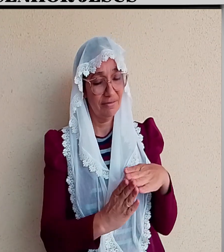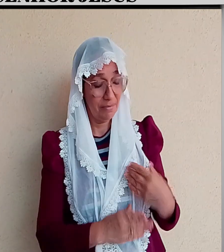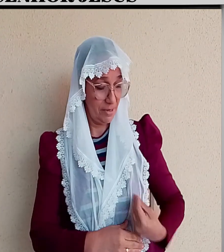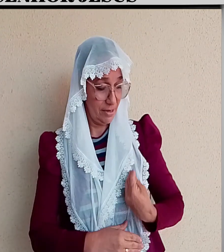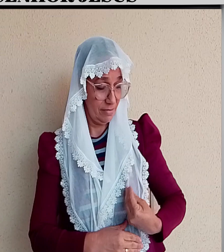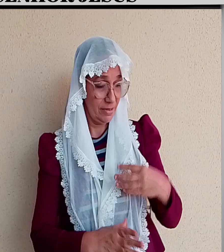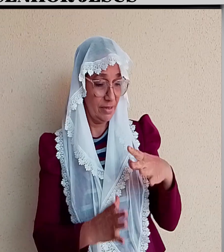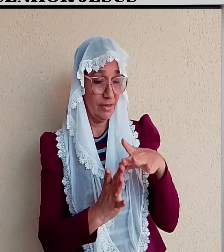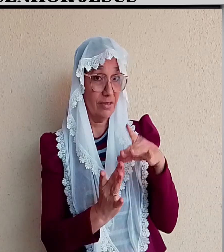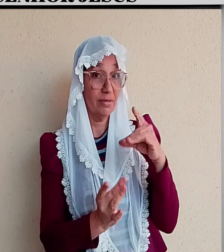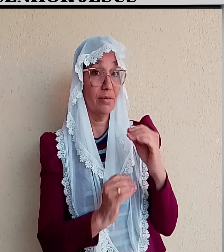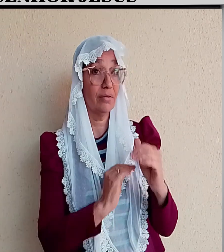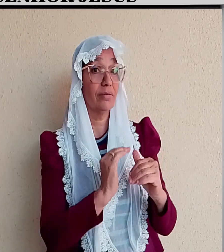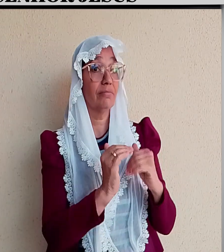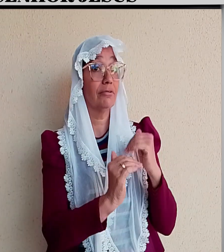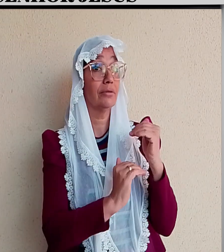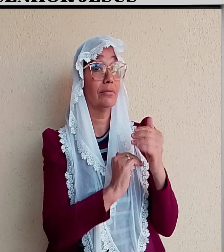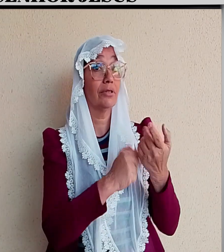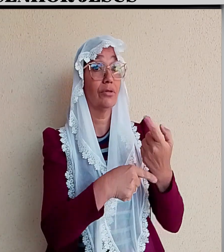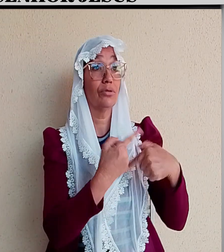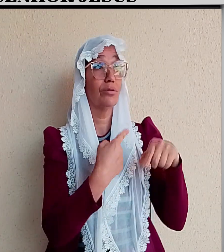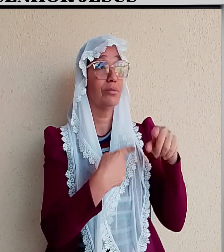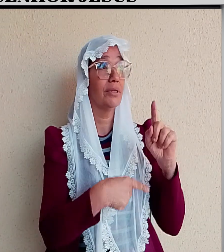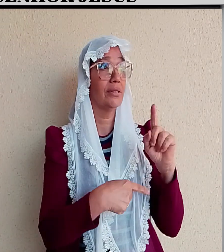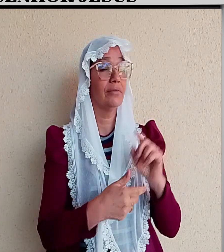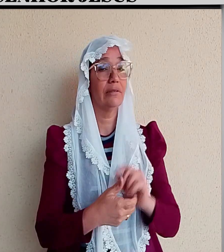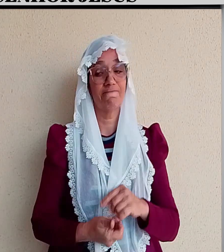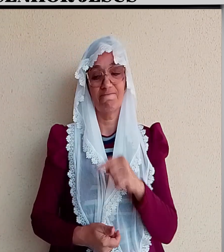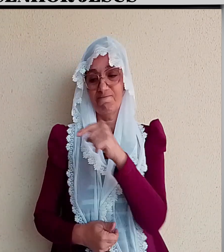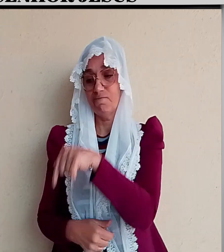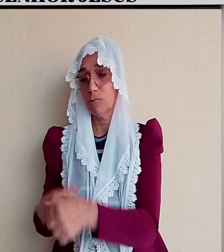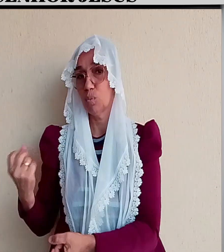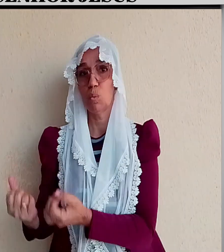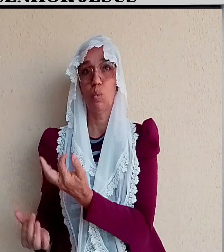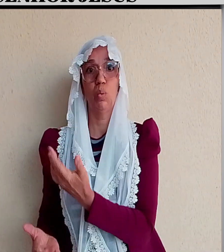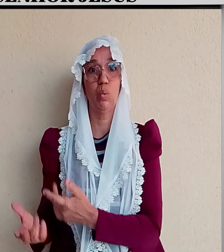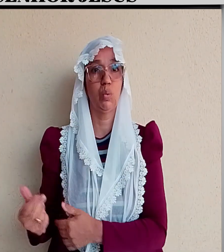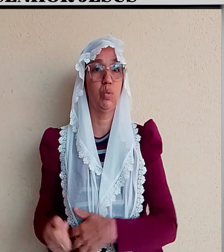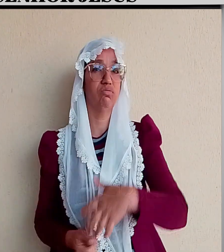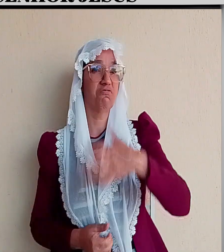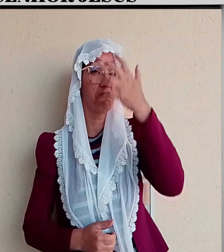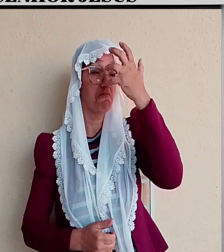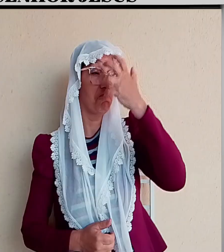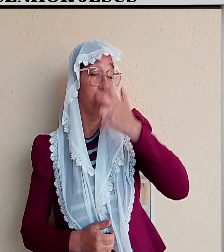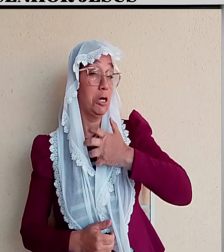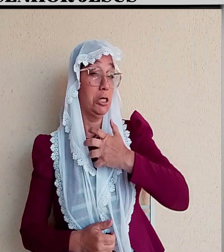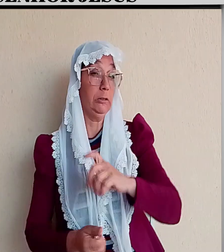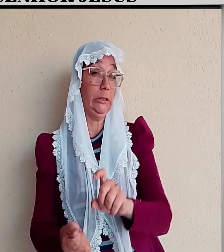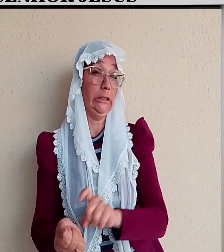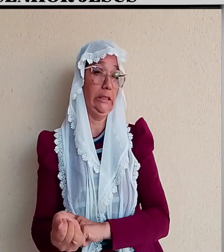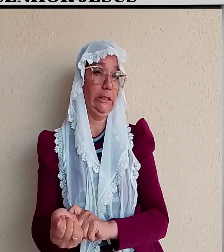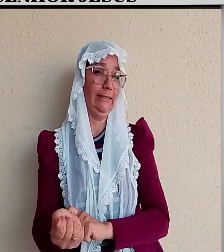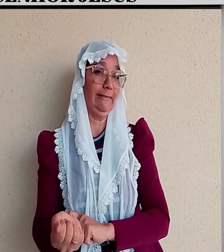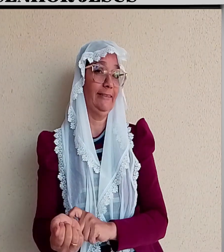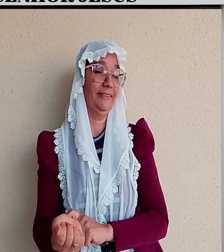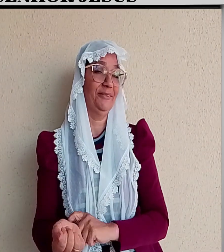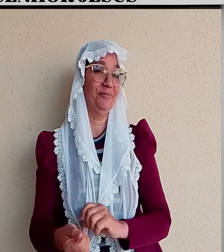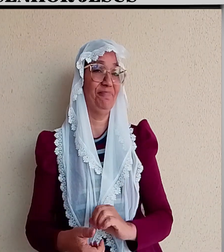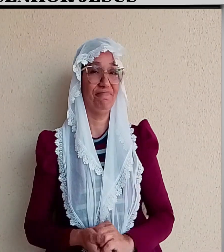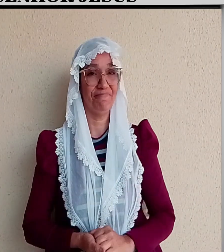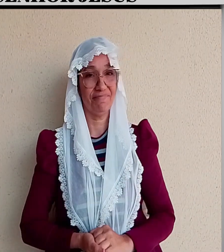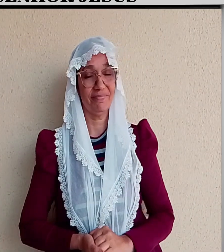Aleluia. O Senhor te diz: o teu nome a partir de hoje será João. Você será tirado, isolado de todos. Mas a minha alegria,